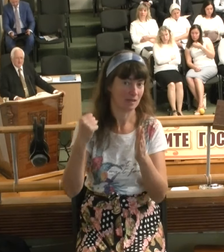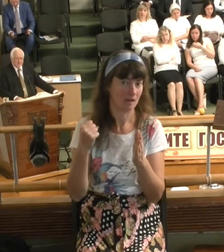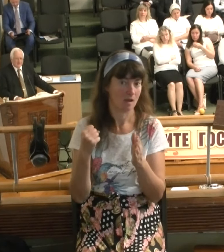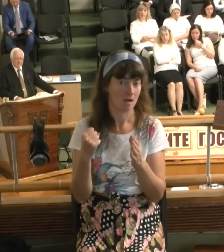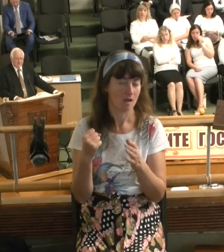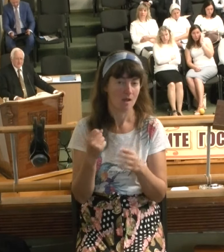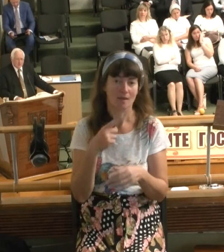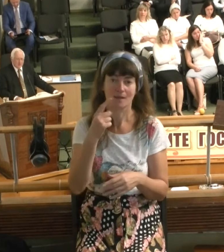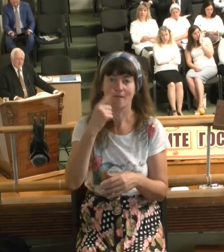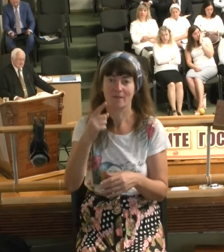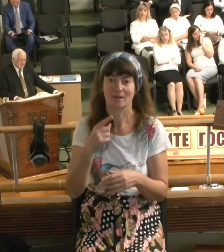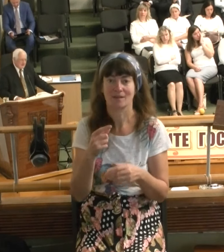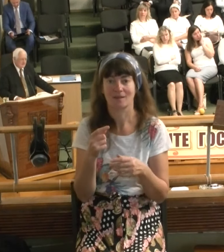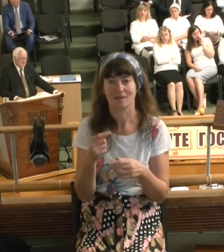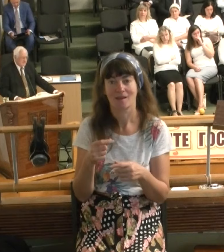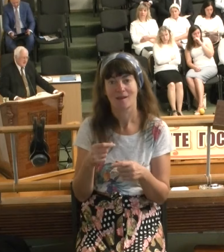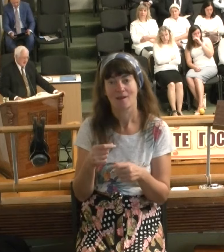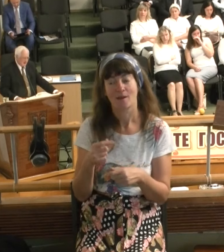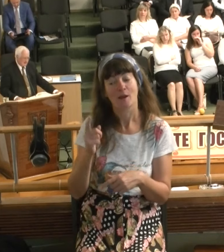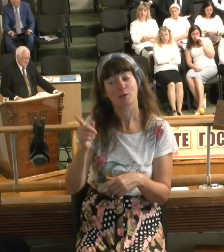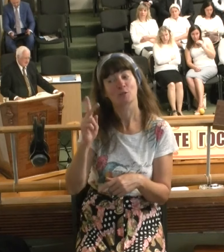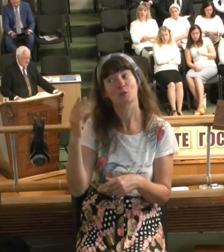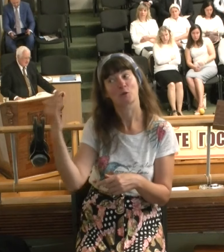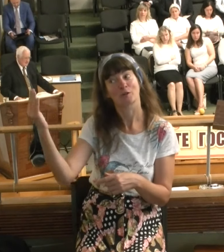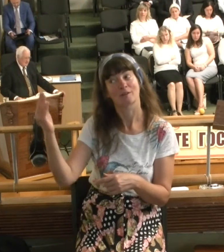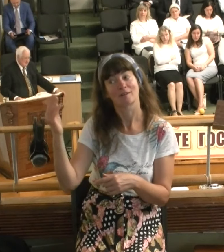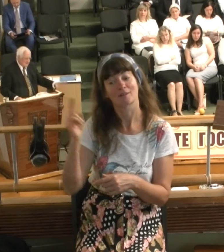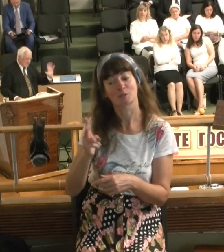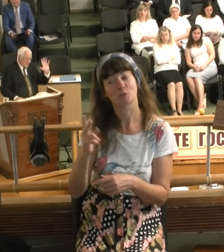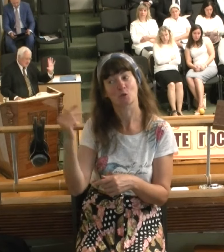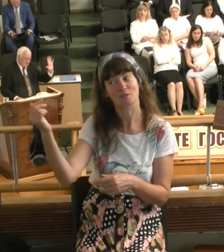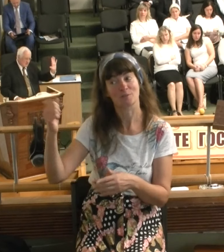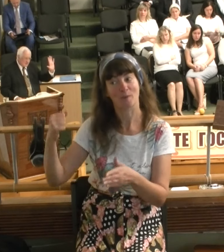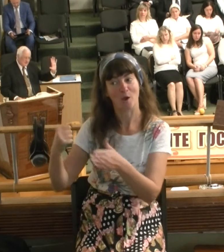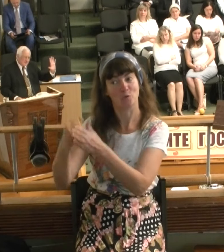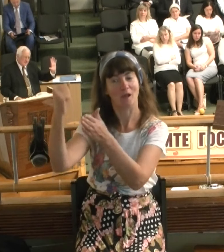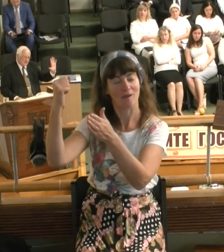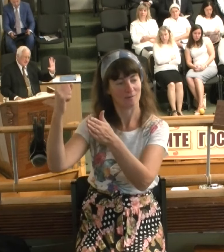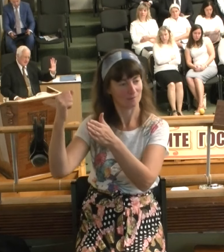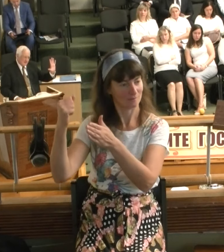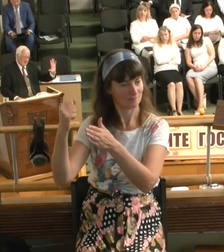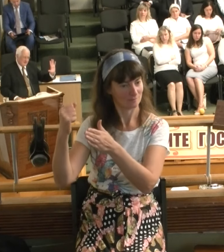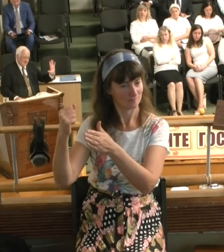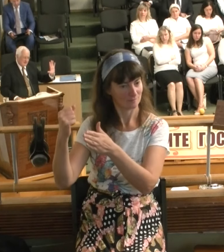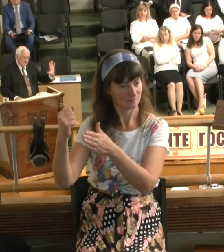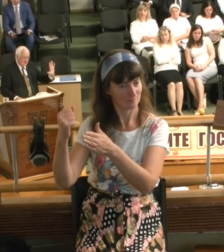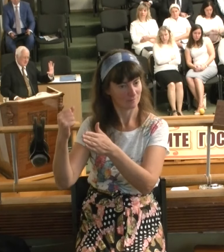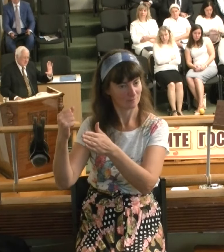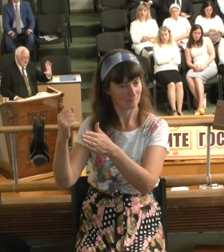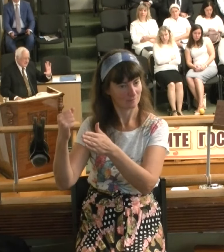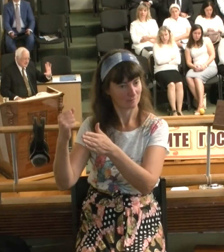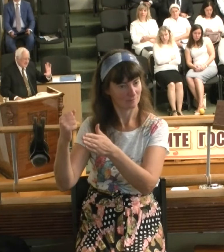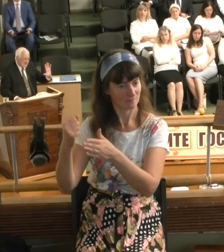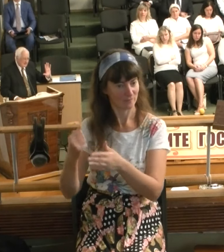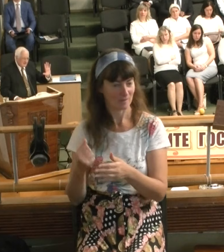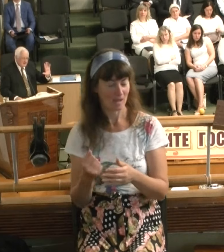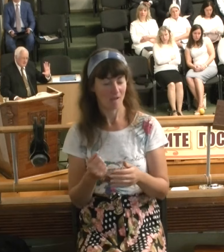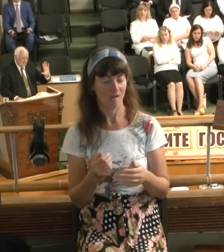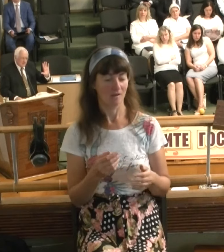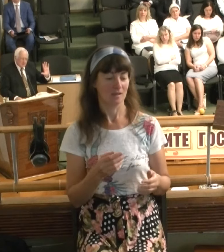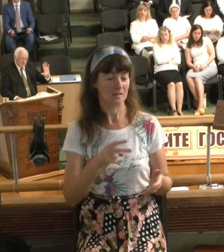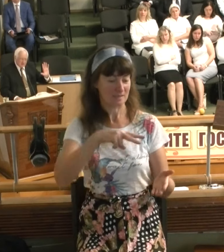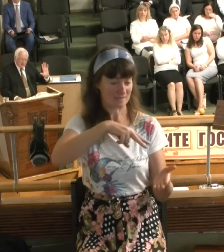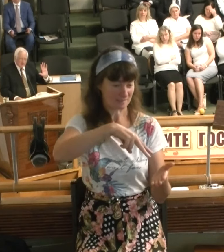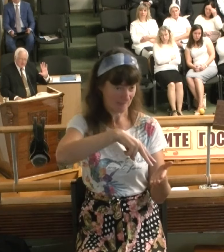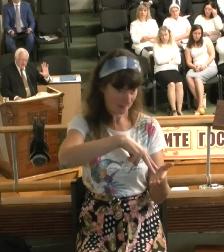прореки нам, Христос, кто ударил тебя? Вы эту картину можете себе представить? Подходили,